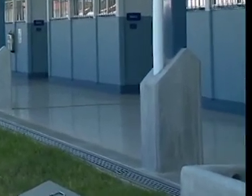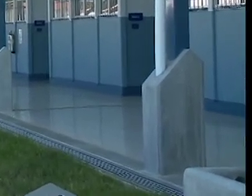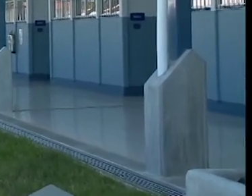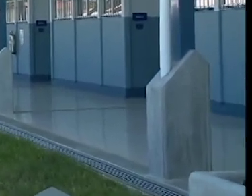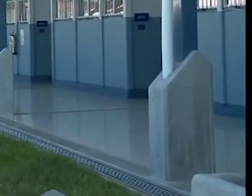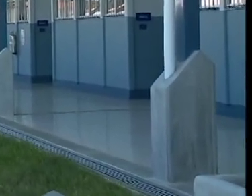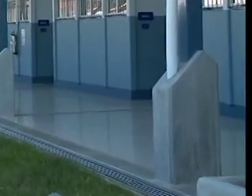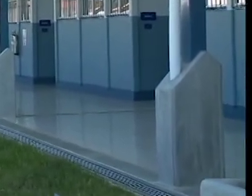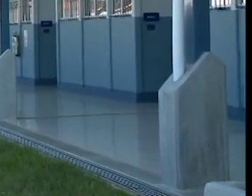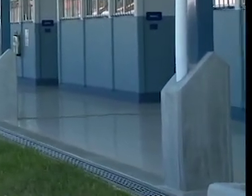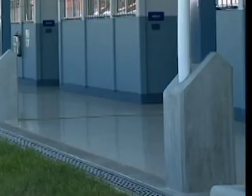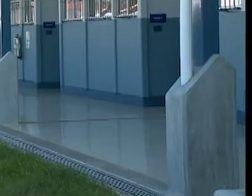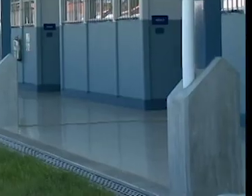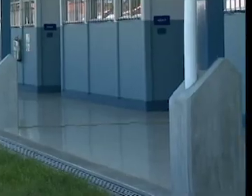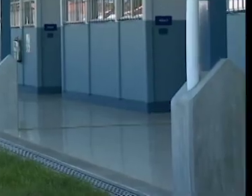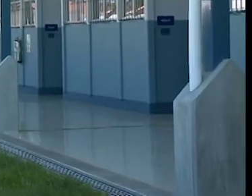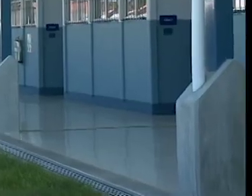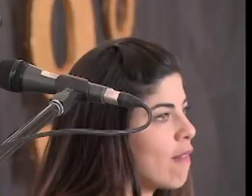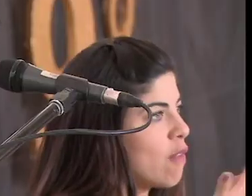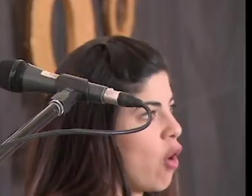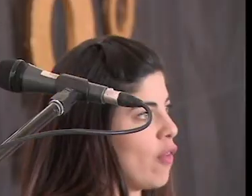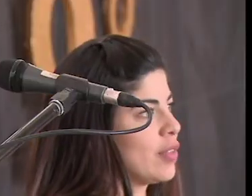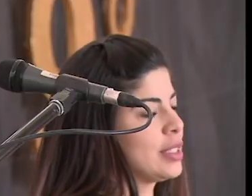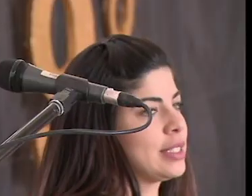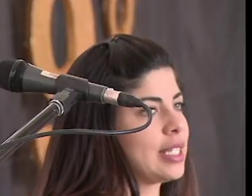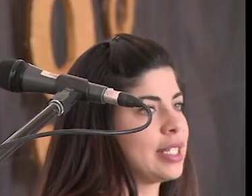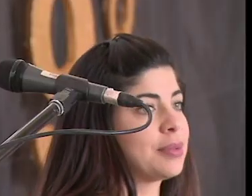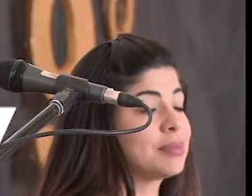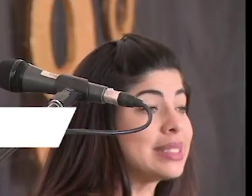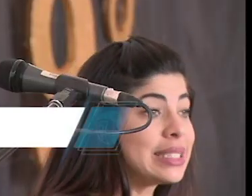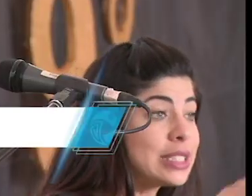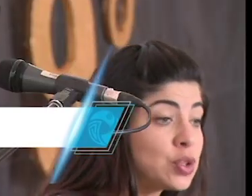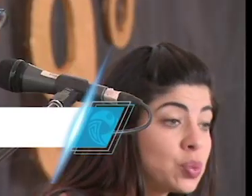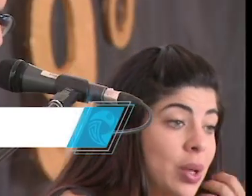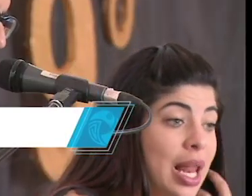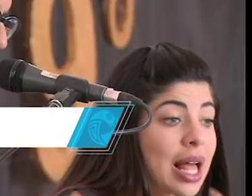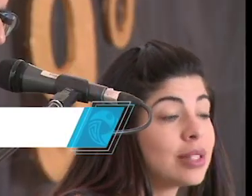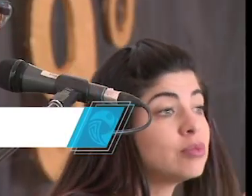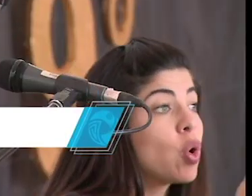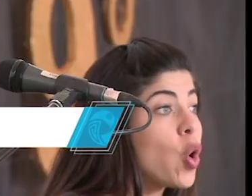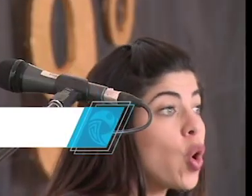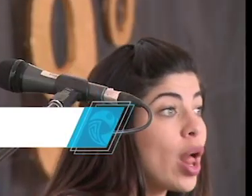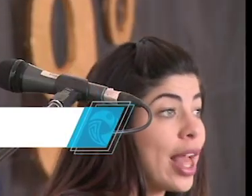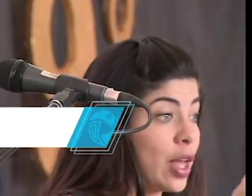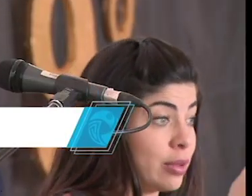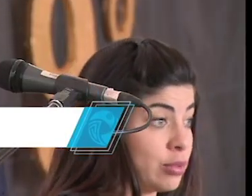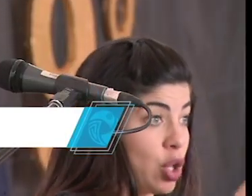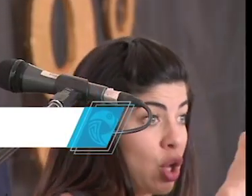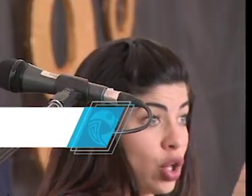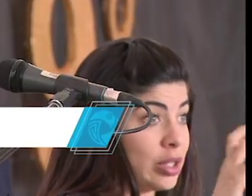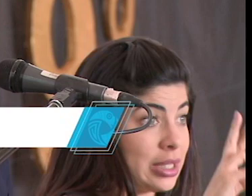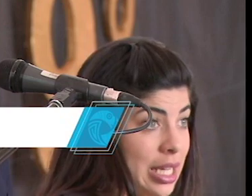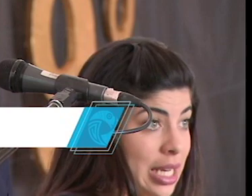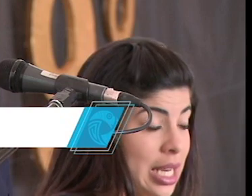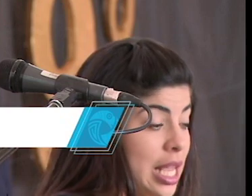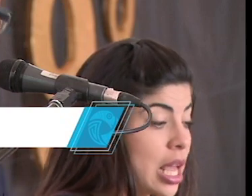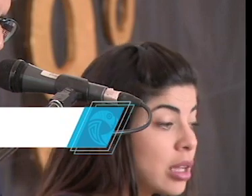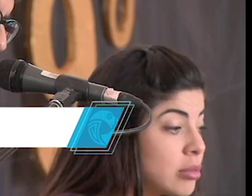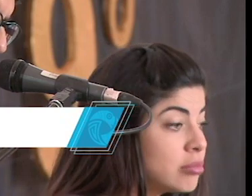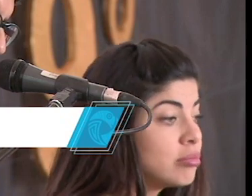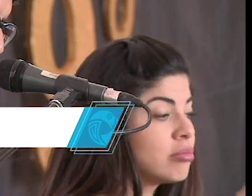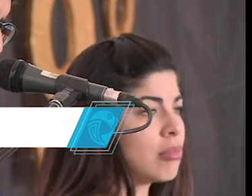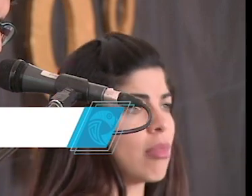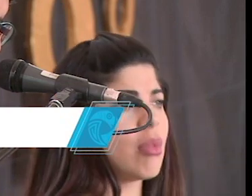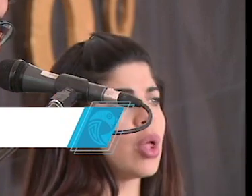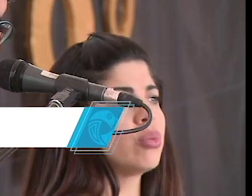de 3.000 centros educativos en todo el país. Las escuelas y colegios en Costa Rica han surgido